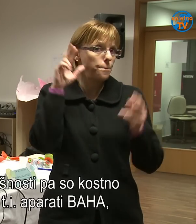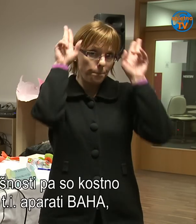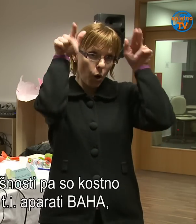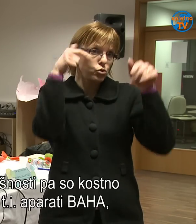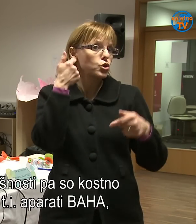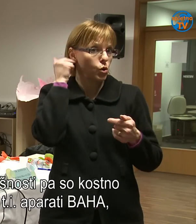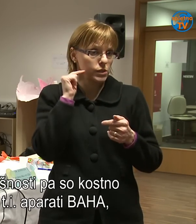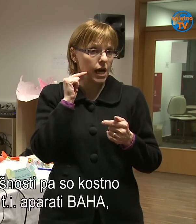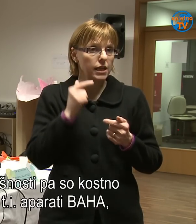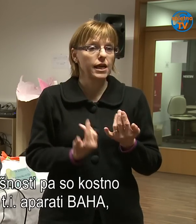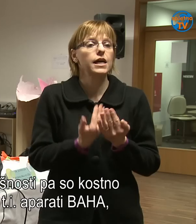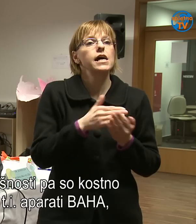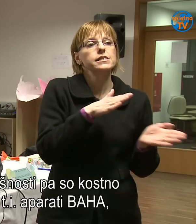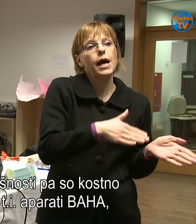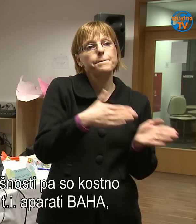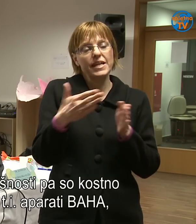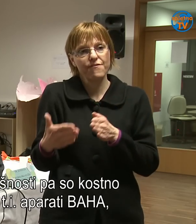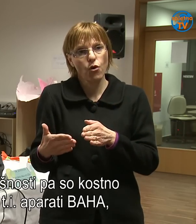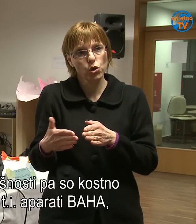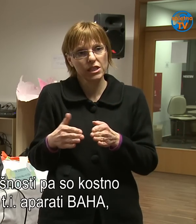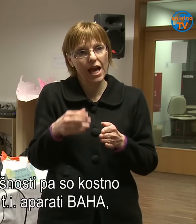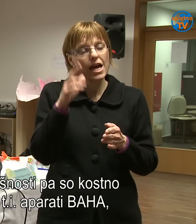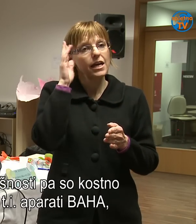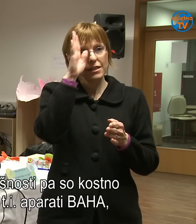za prevodne naglušnosti